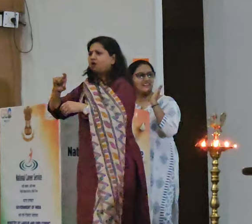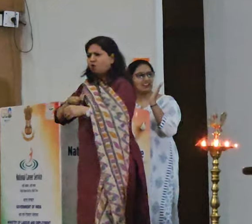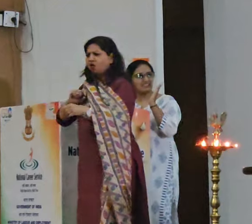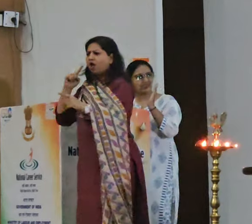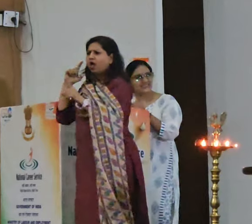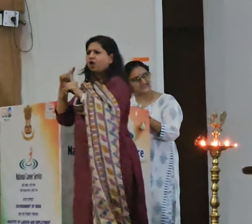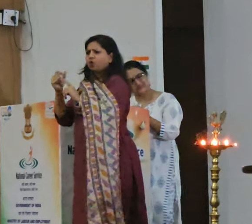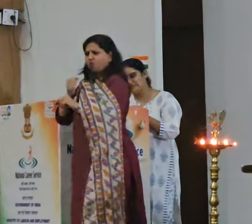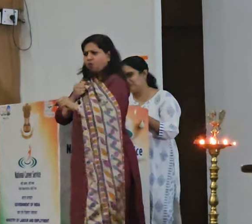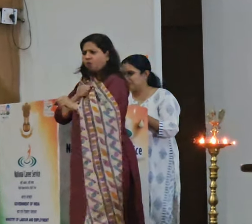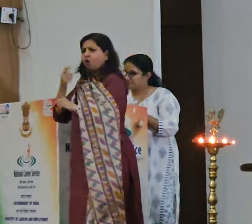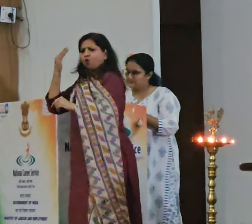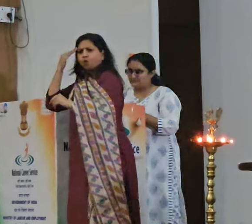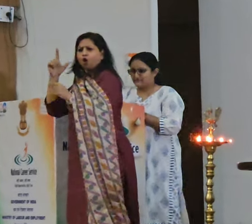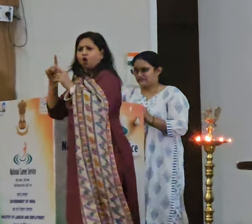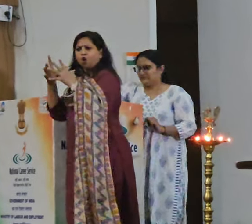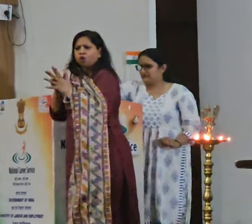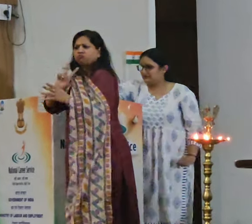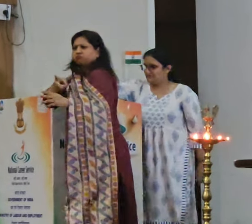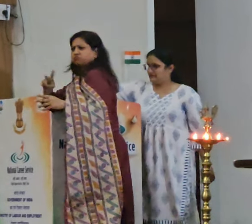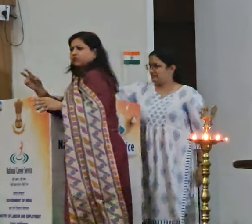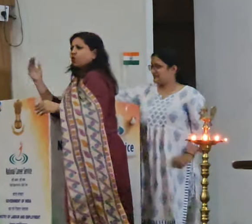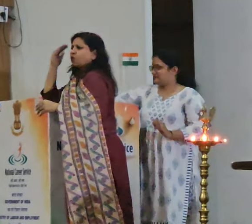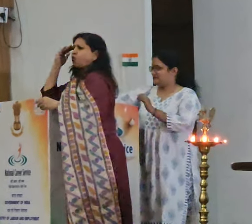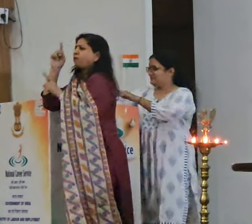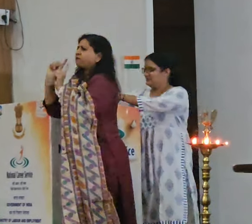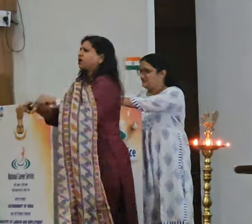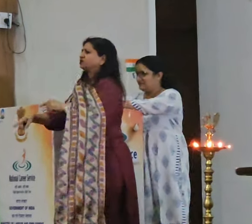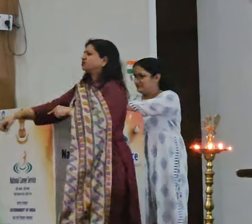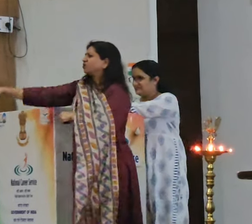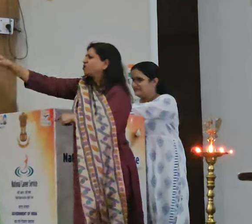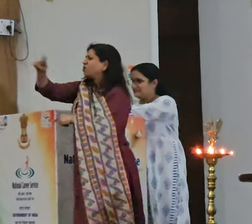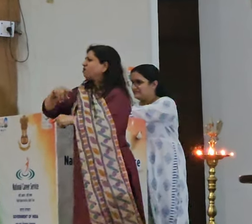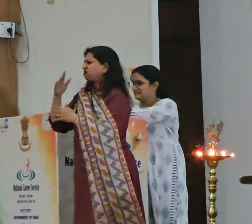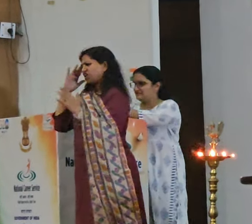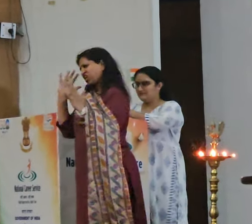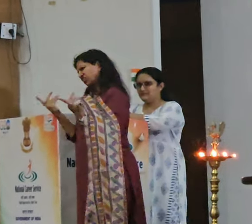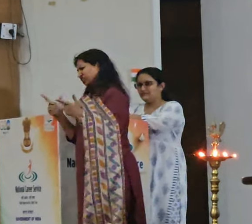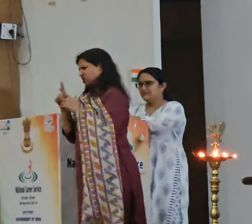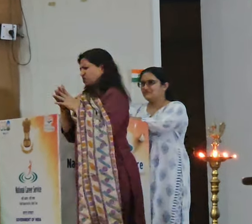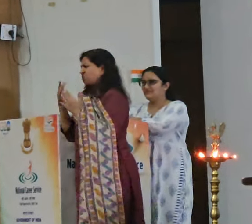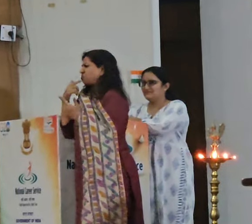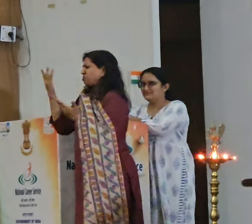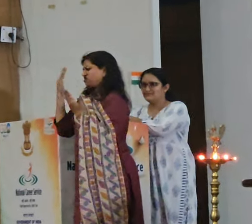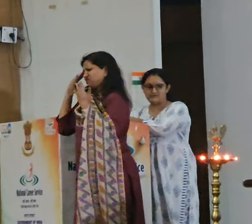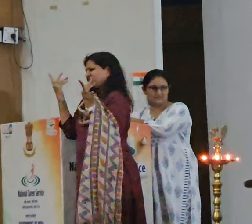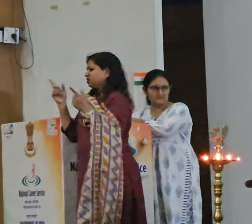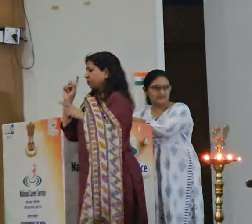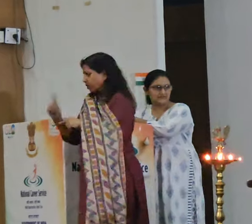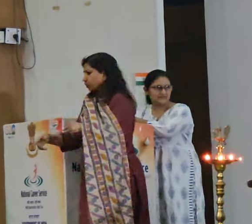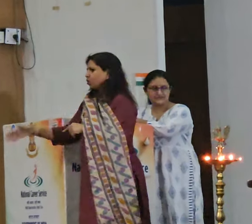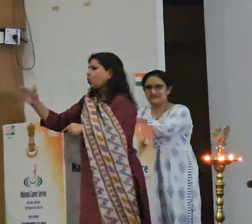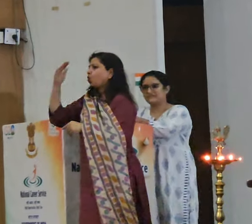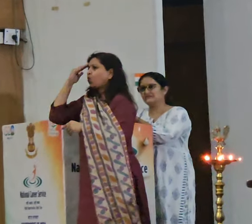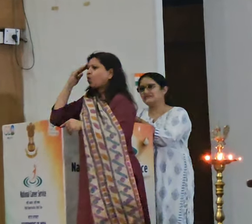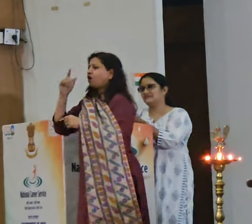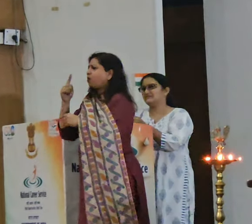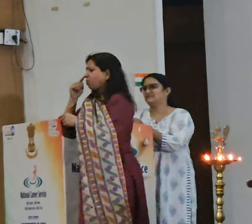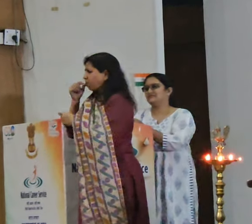जाके आपकी लाइफ में आपको कुछ भी प्रॉब्लम्स होती हैं या आपकी आइडेंटिटी किसे रिगार्डिंग, तो आपको नहीं पता होता है कभी कभार कि अरे एक लॉ